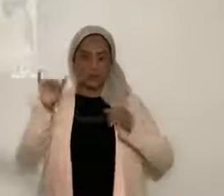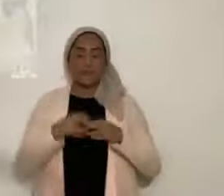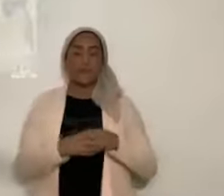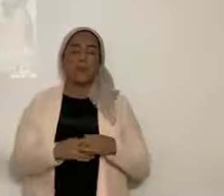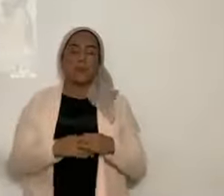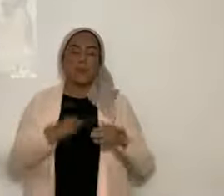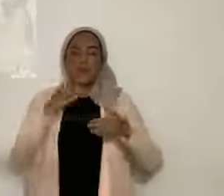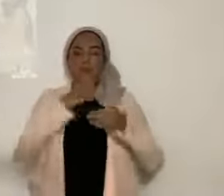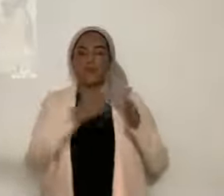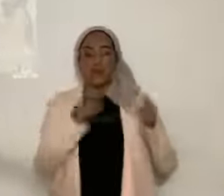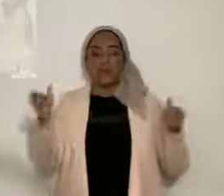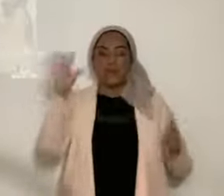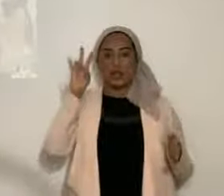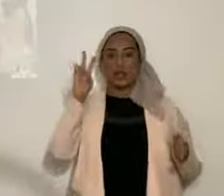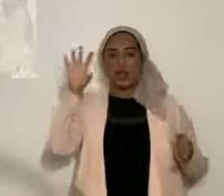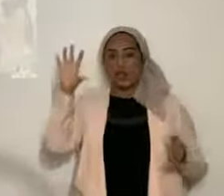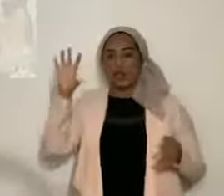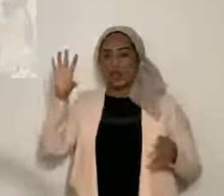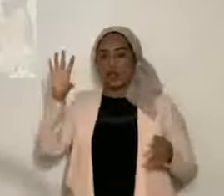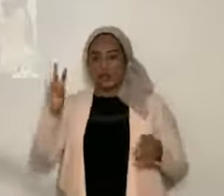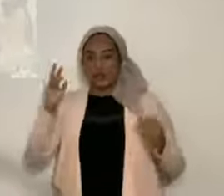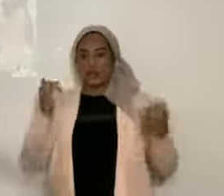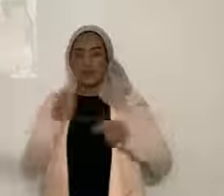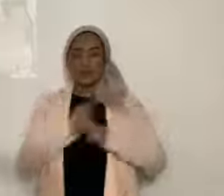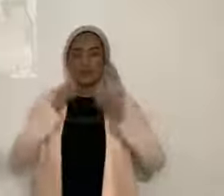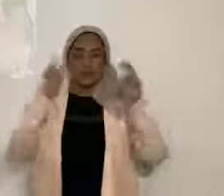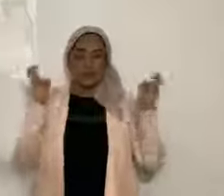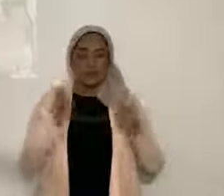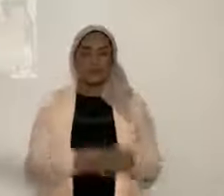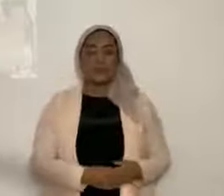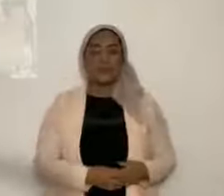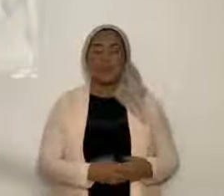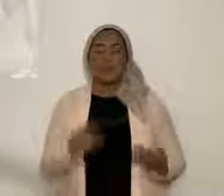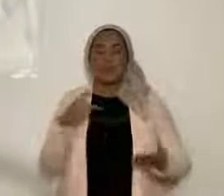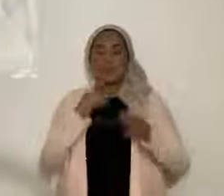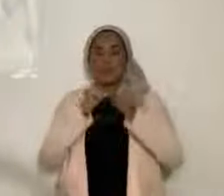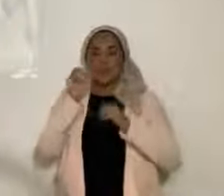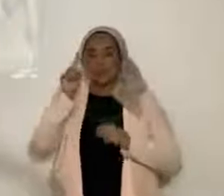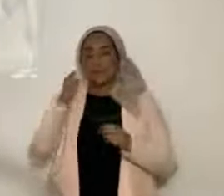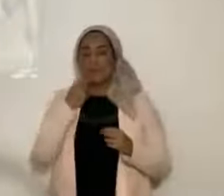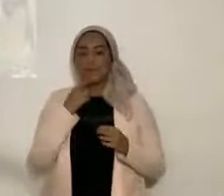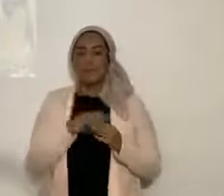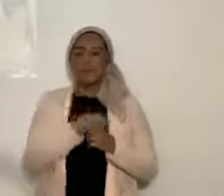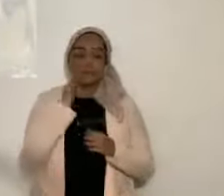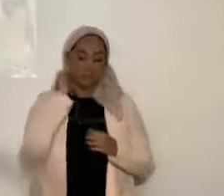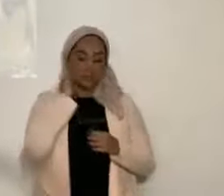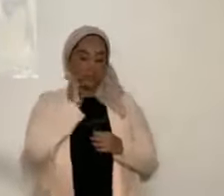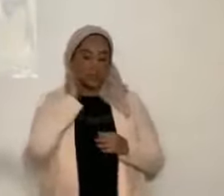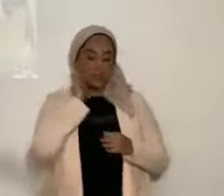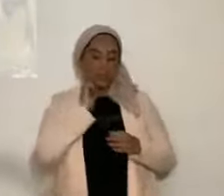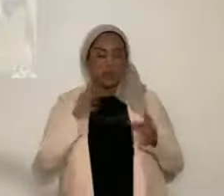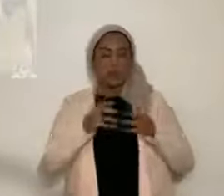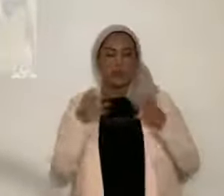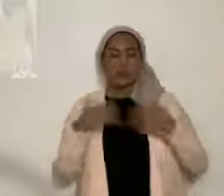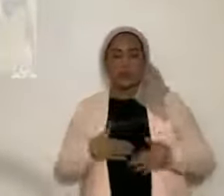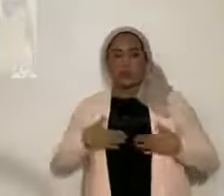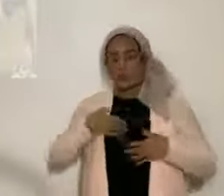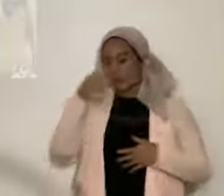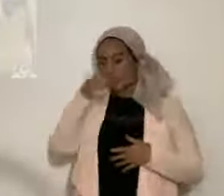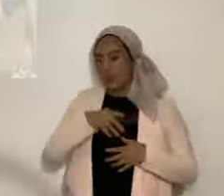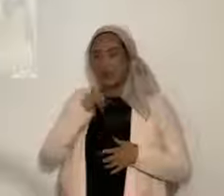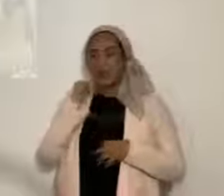amados Sajín, hermanos, amadas Sagayot, amadas hermanas. Salmo 1, todos. Amén. Muy dichoso el varón que